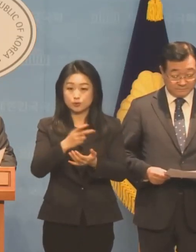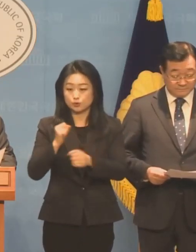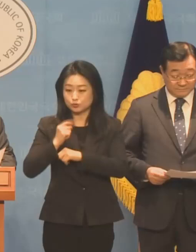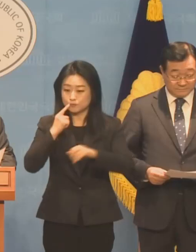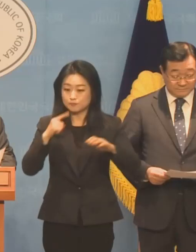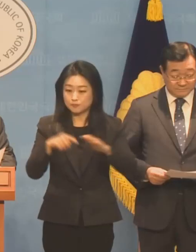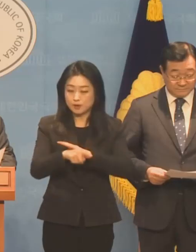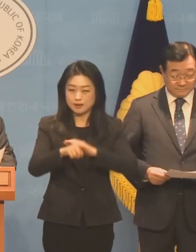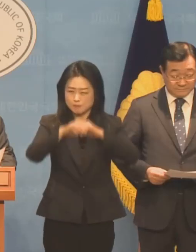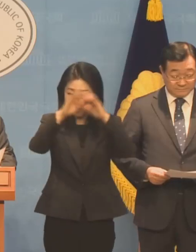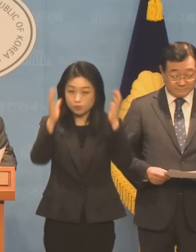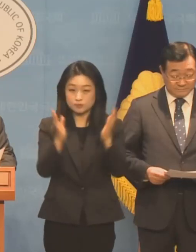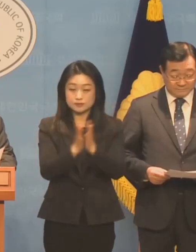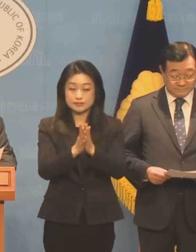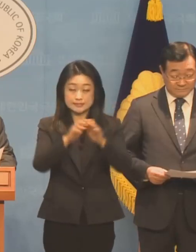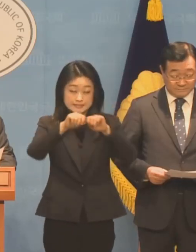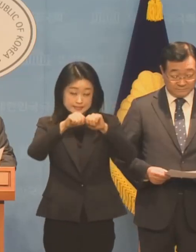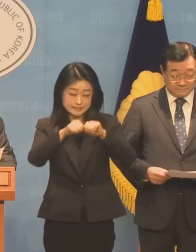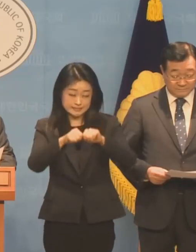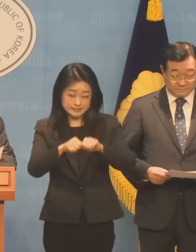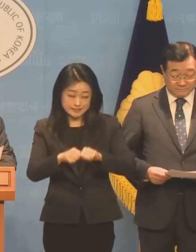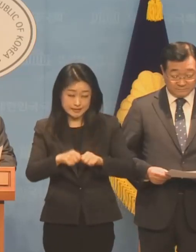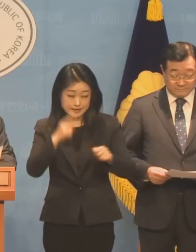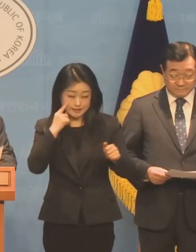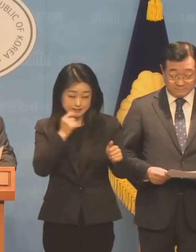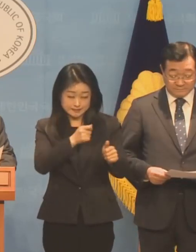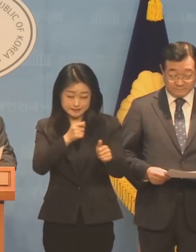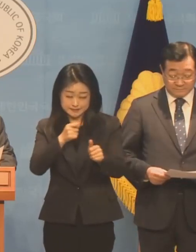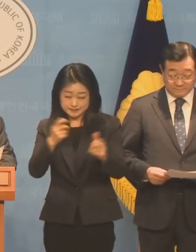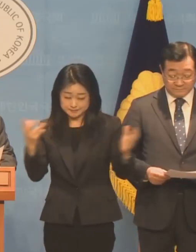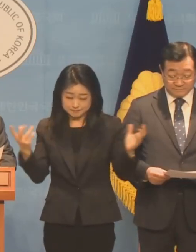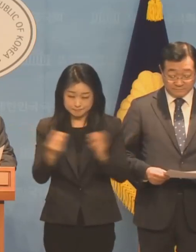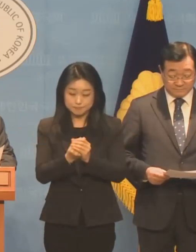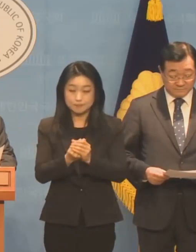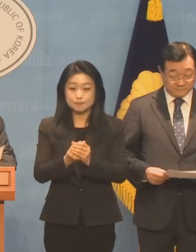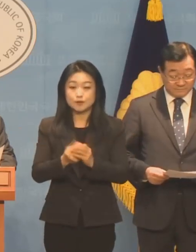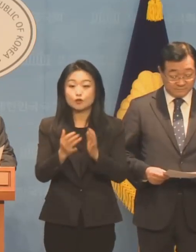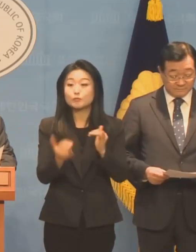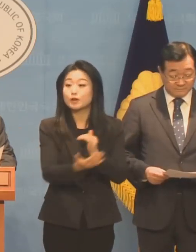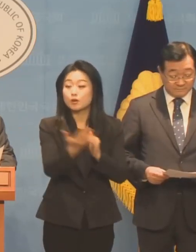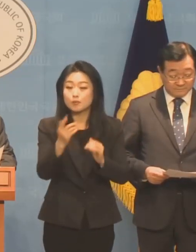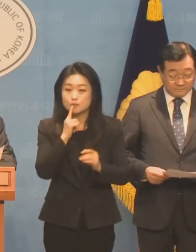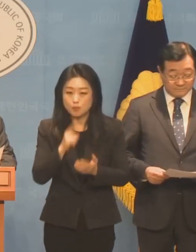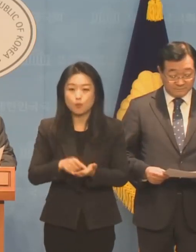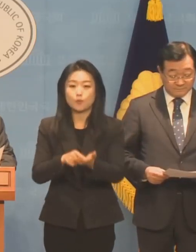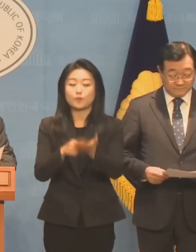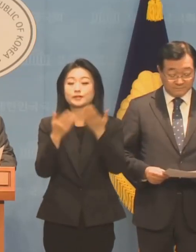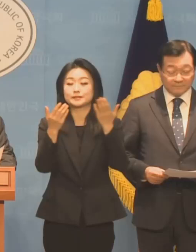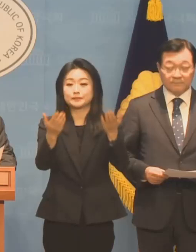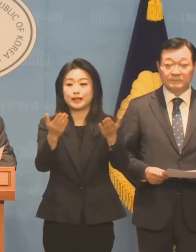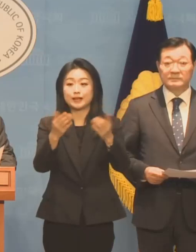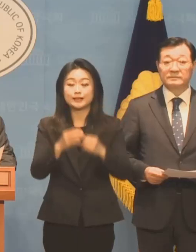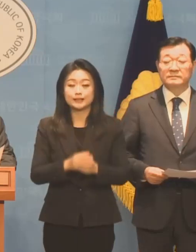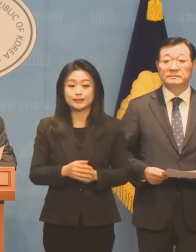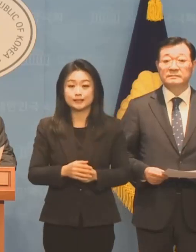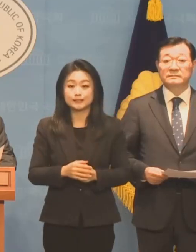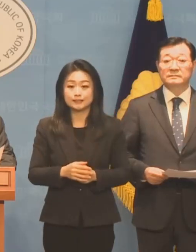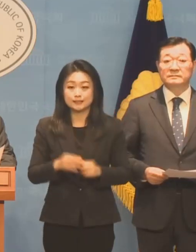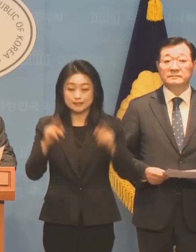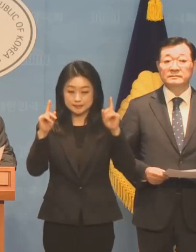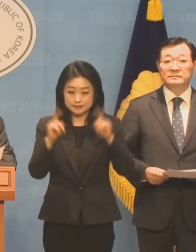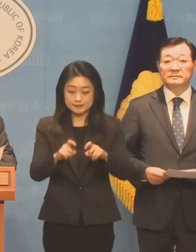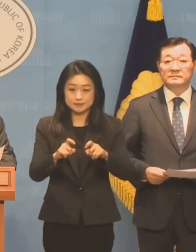국민 여러분께 소상히 보고드리겠습니다. 우리 국조특위는 한 점 의혹 없이 내란의